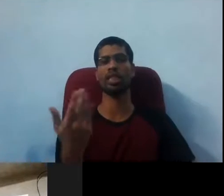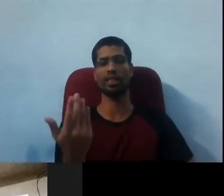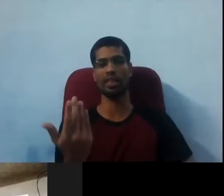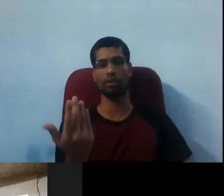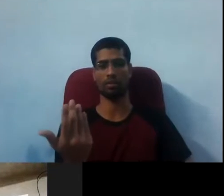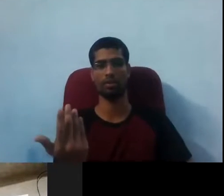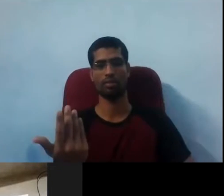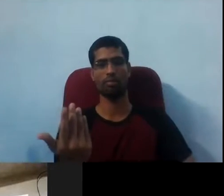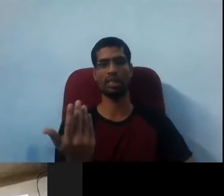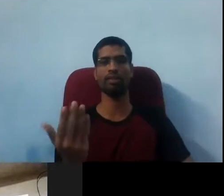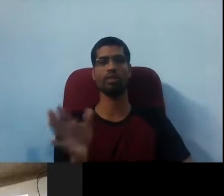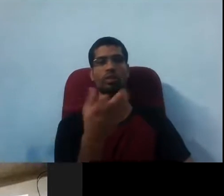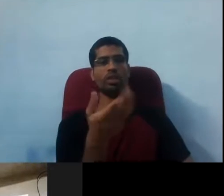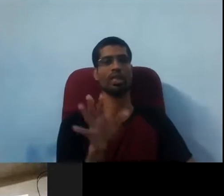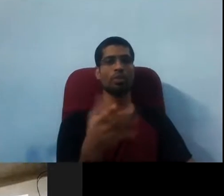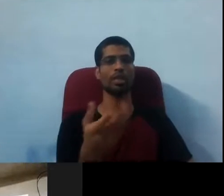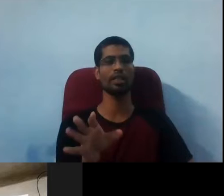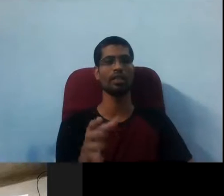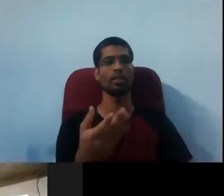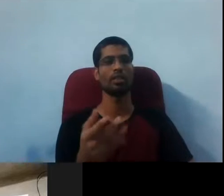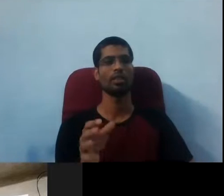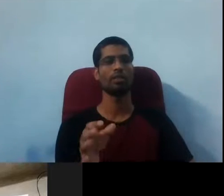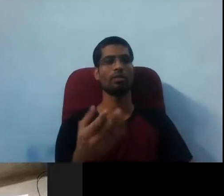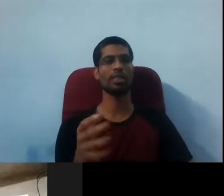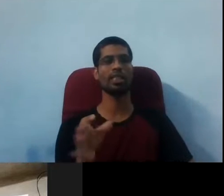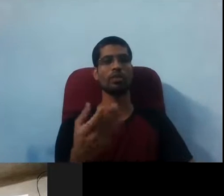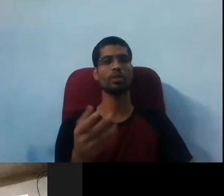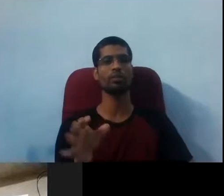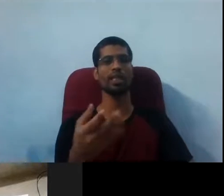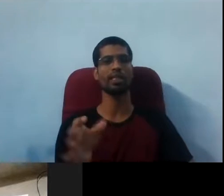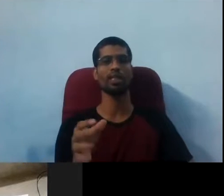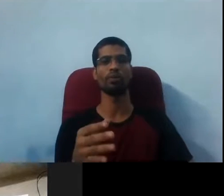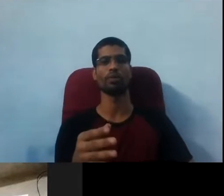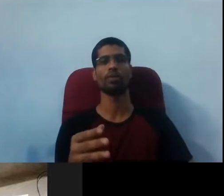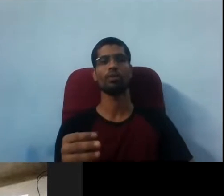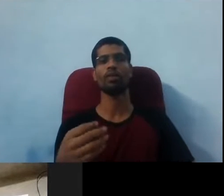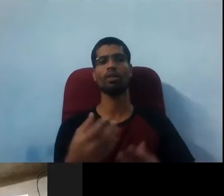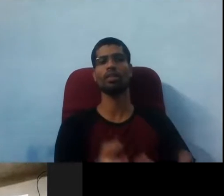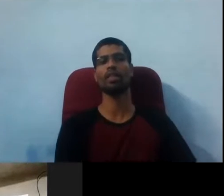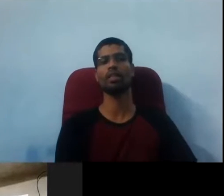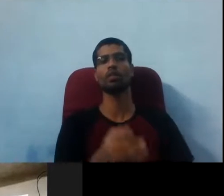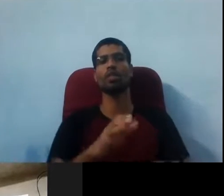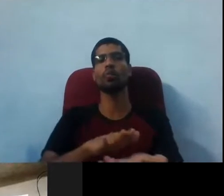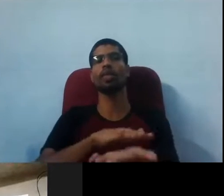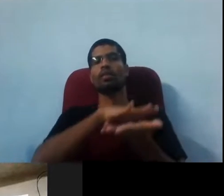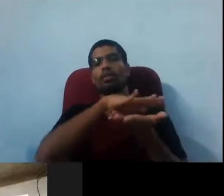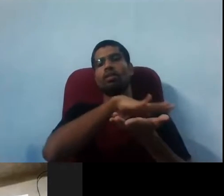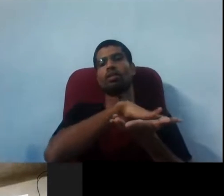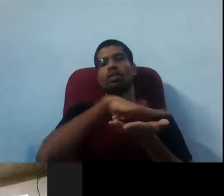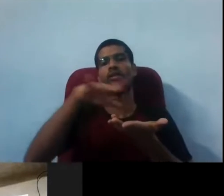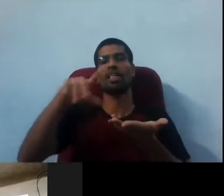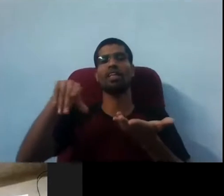के खाते हैं ना आप लोग, मकाई वगैरह को रोस्ट करके आप लोग खाते हैं बरसात के मौसम में, क्या करते हैं आप लोग, पूरा कोयला चला देते हैं, उसके ऊपर